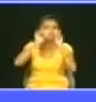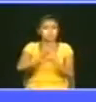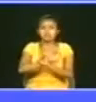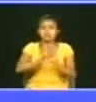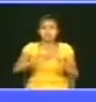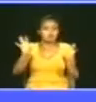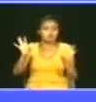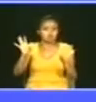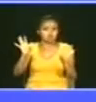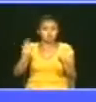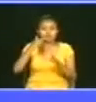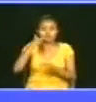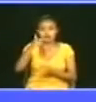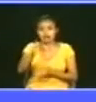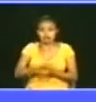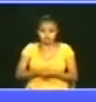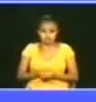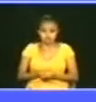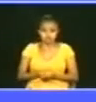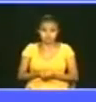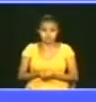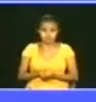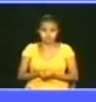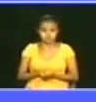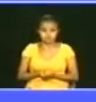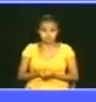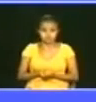ግንዛቤ እንደሌላቸው ትናገራለች።